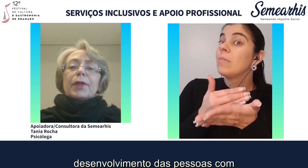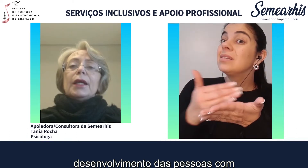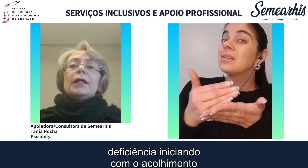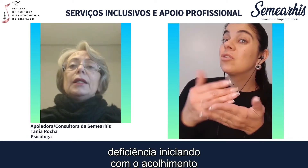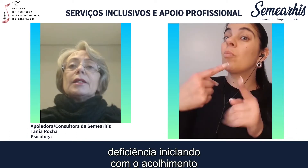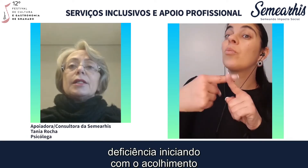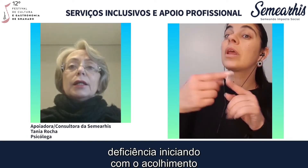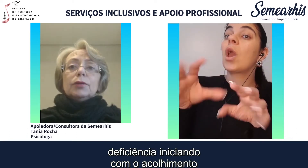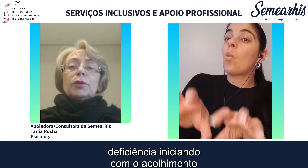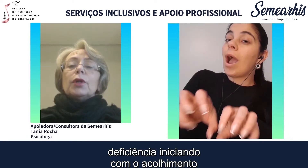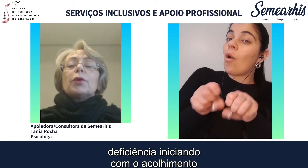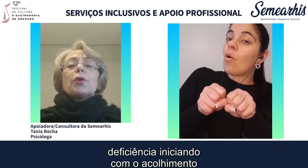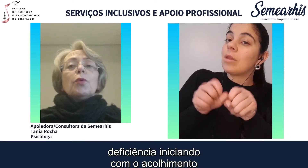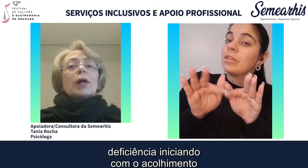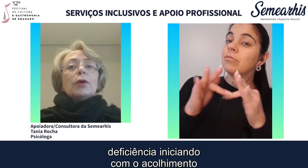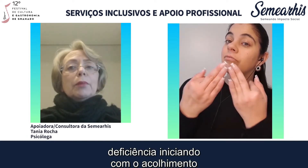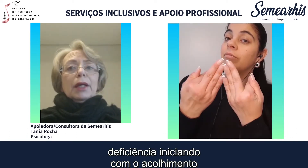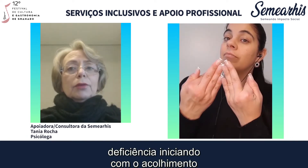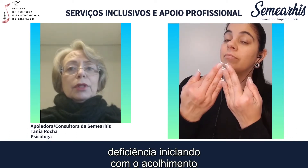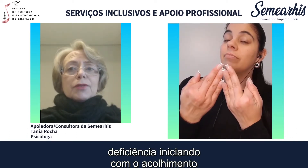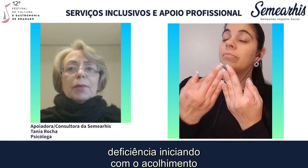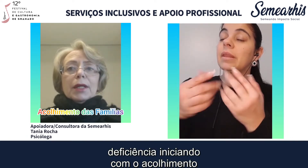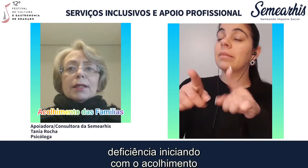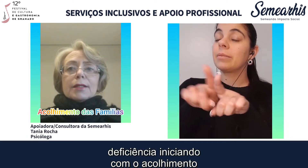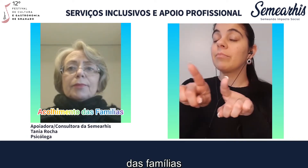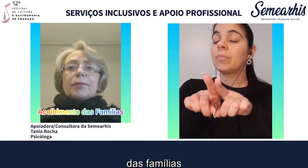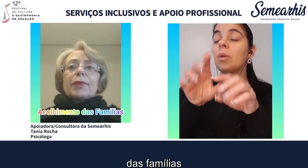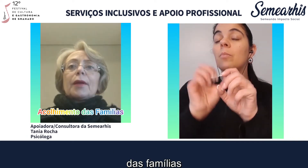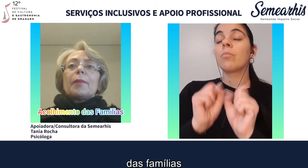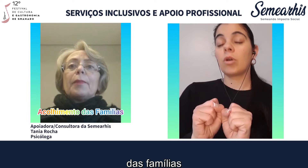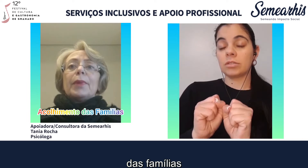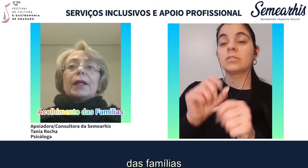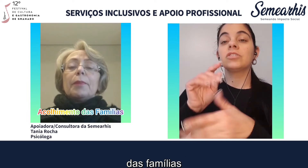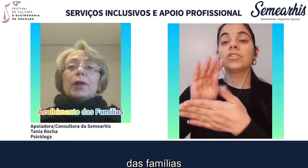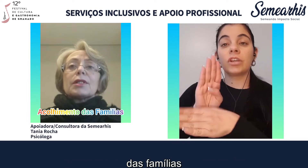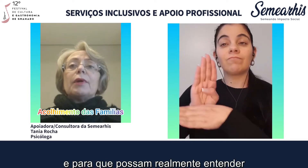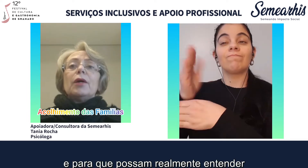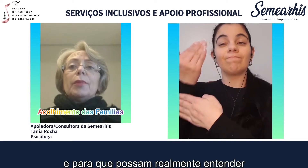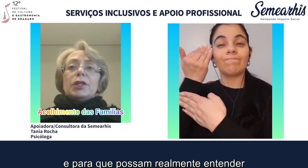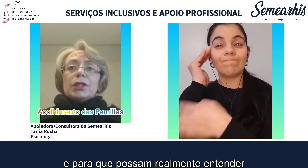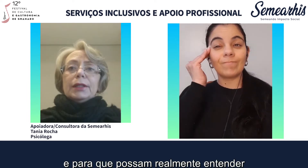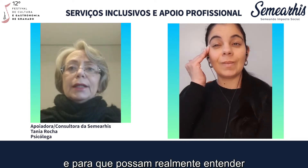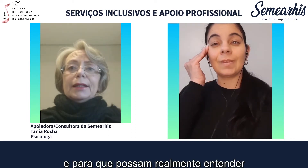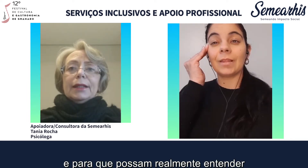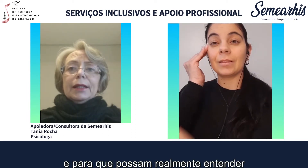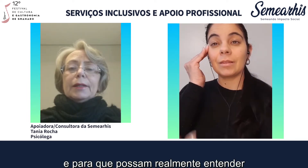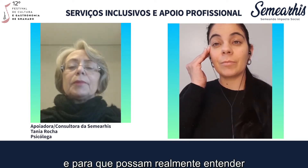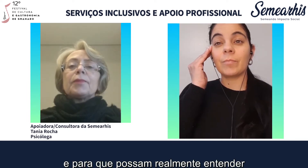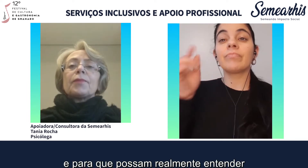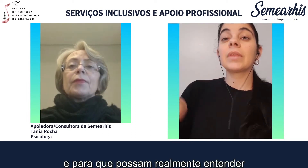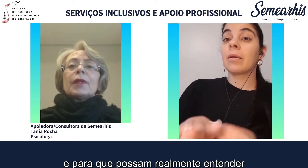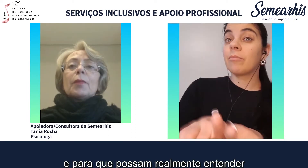deficiência, iniciando com o acolhimento das famílias, para que possam realmente